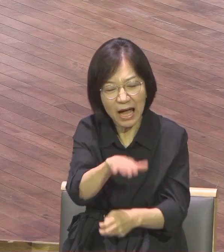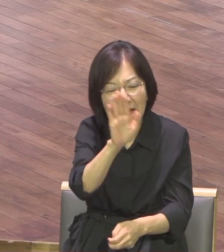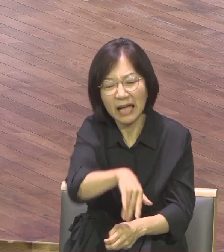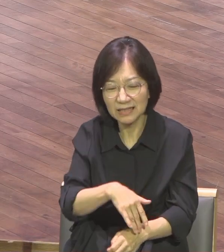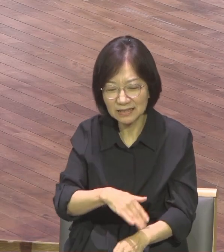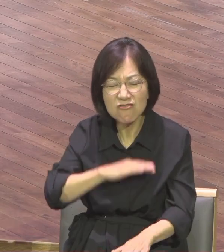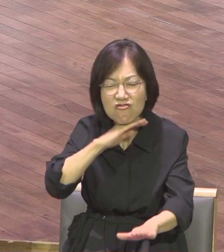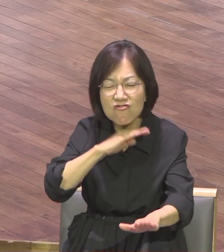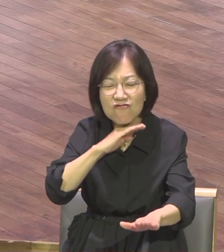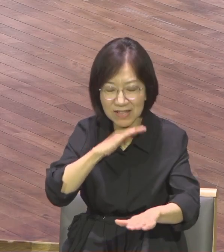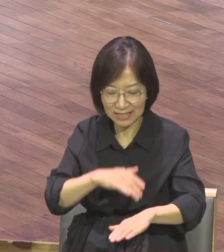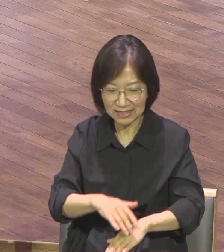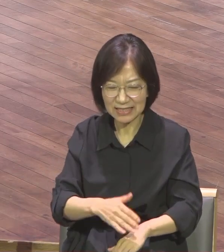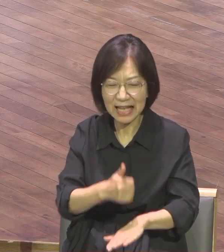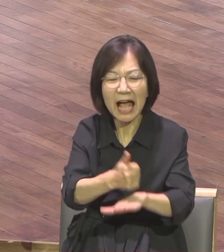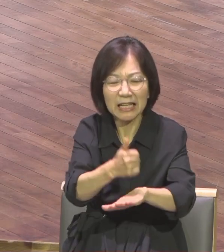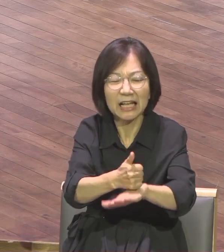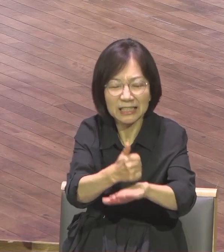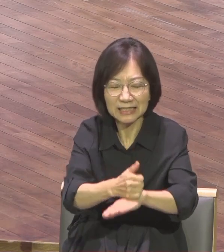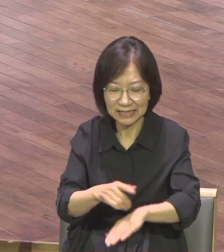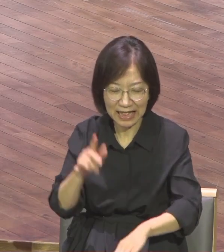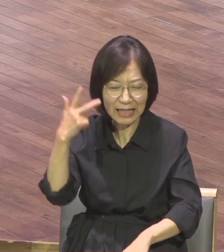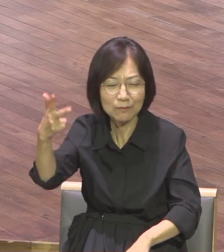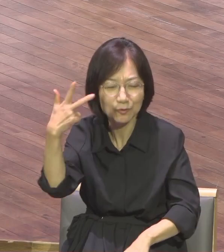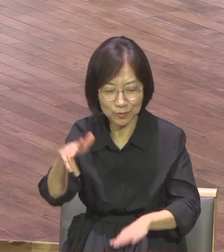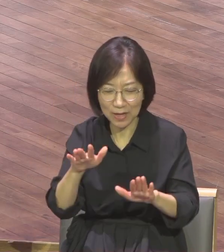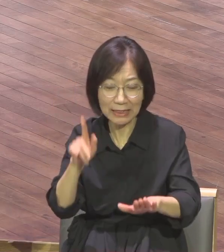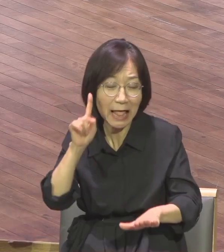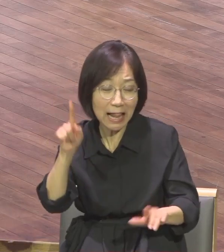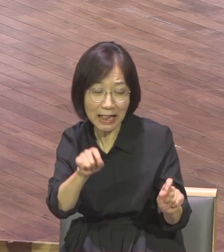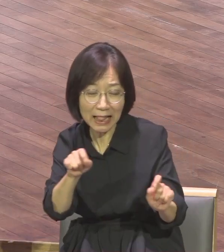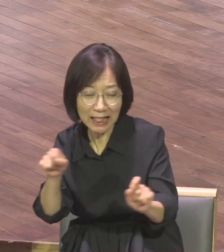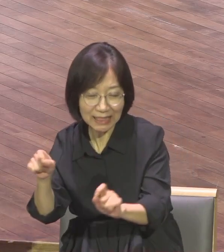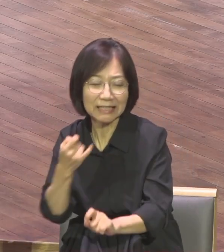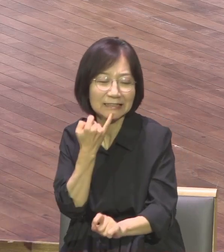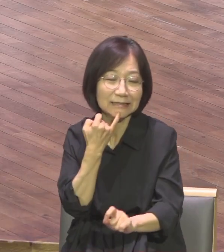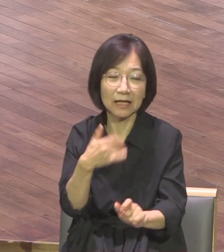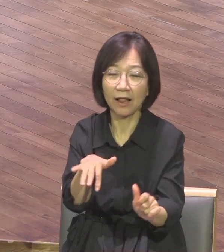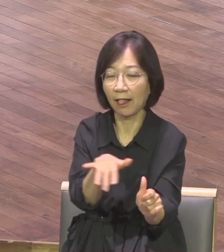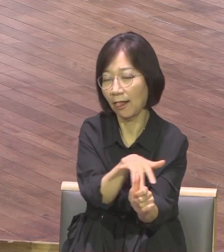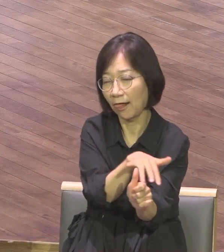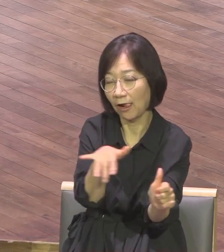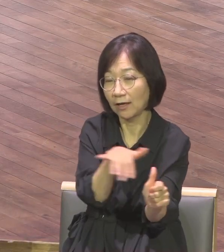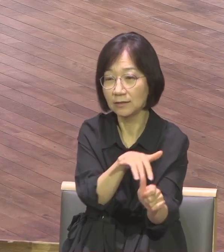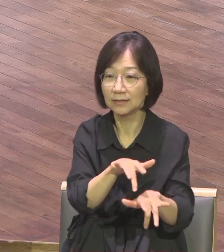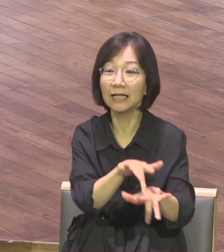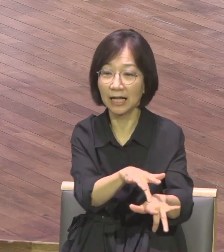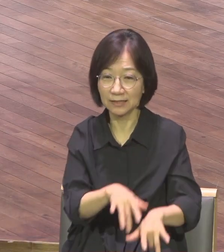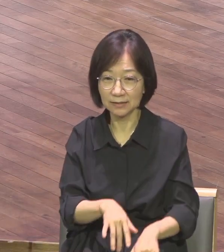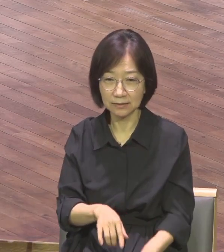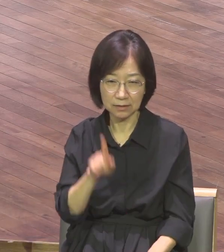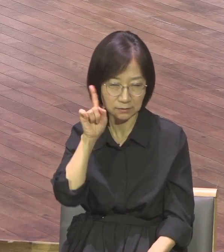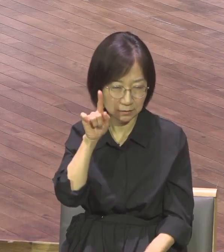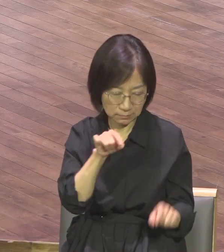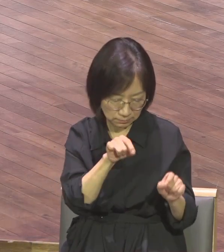오늘만 날이냐? 다음 주도 아직 다음 주도 있는데 뭐 오늘만 날이냐? 계속 미룹니다. 죽을 때까지